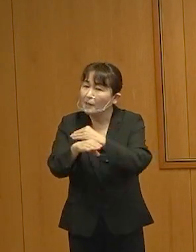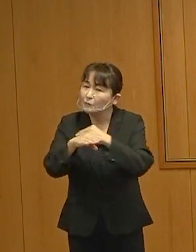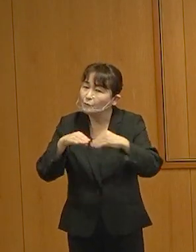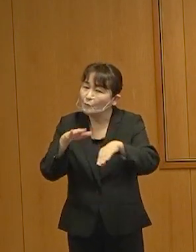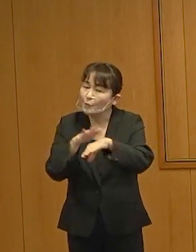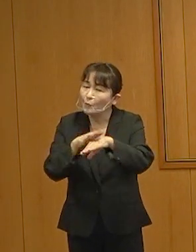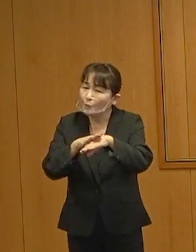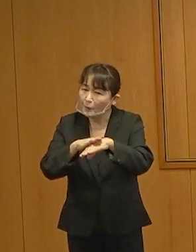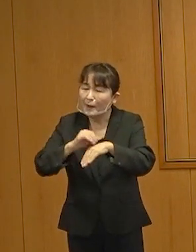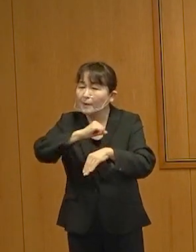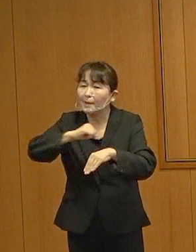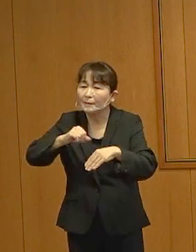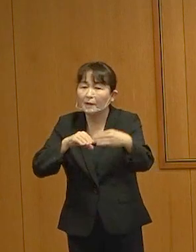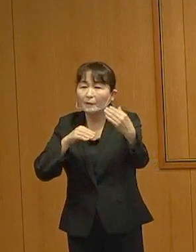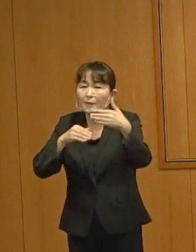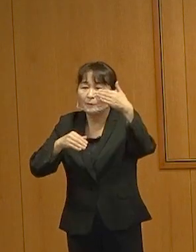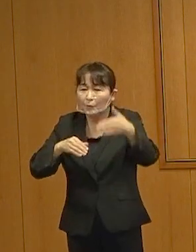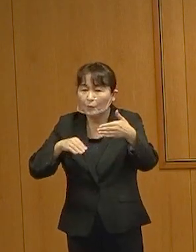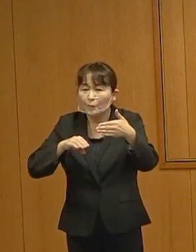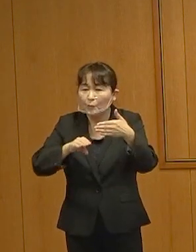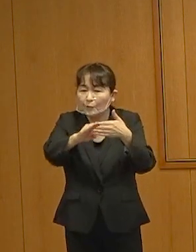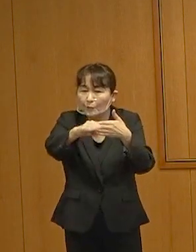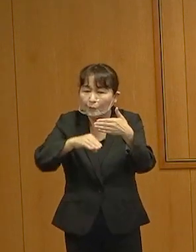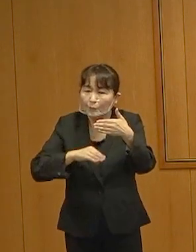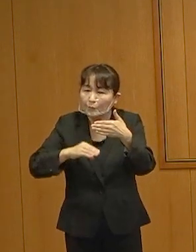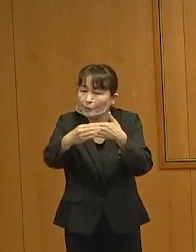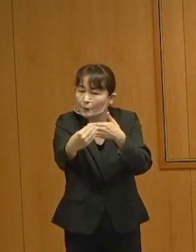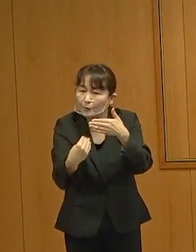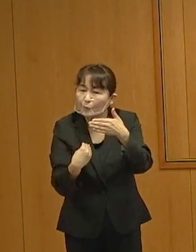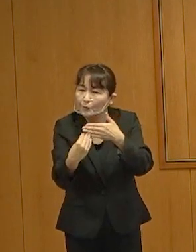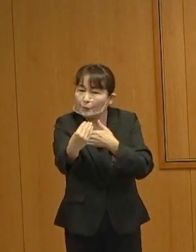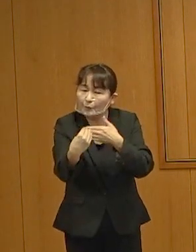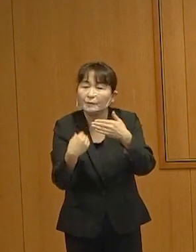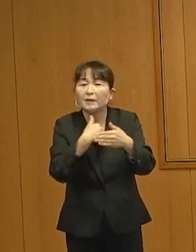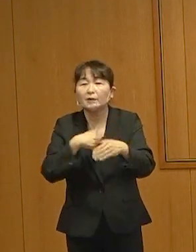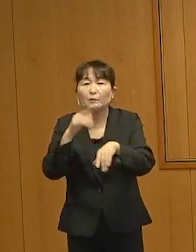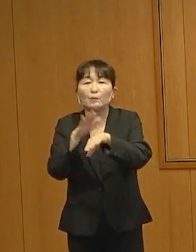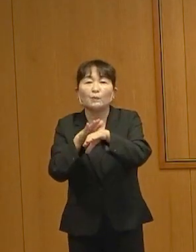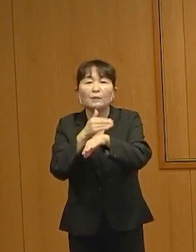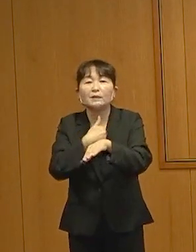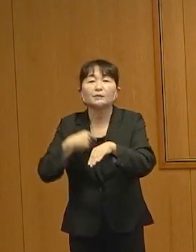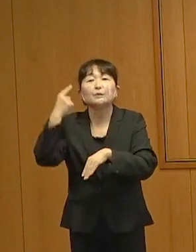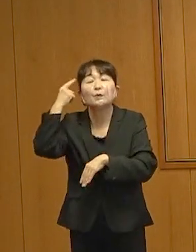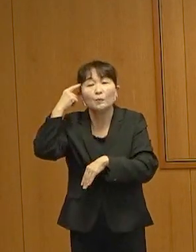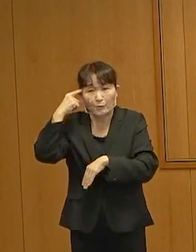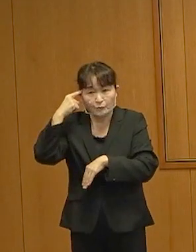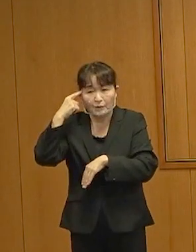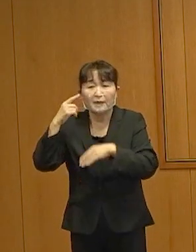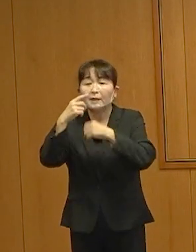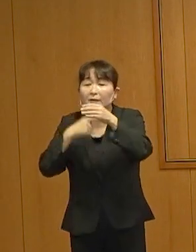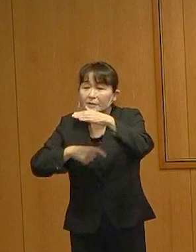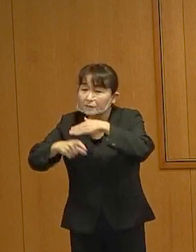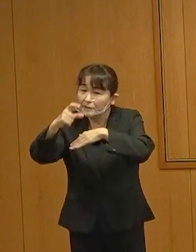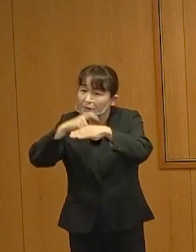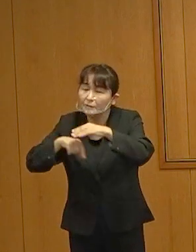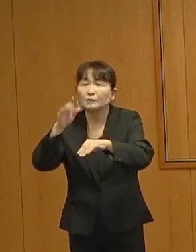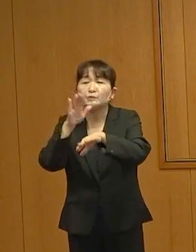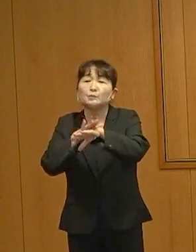立つだろうというふうに、24時間体制で土砂の撤去等もいてやっていただいております。